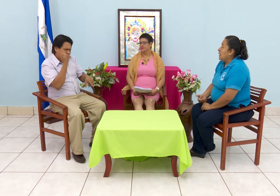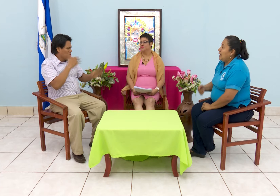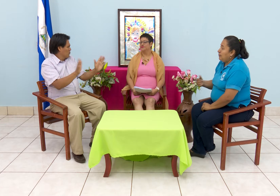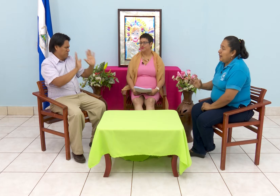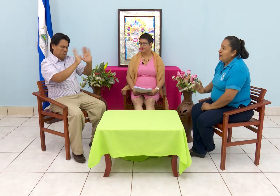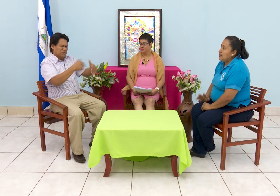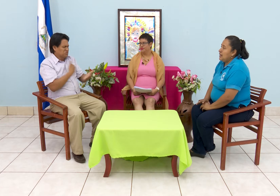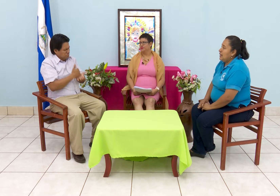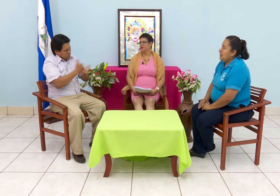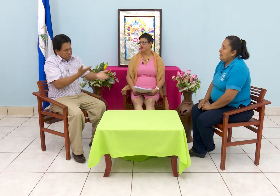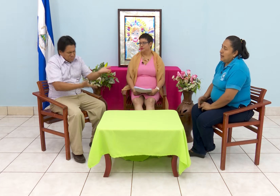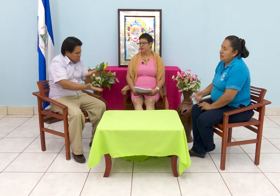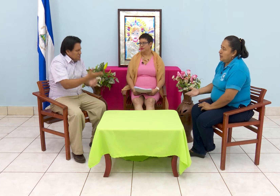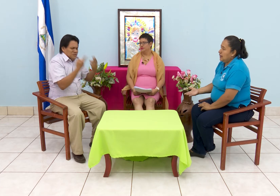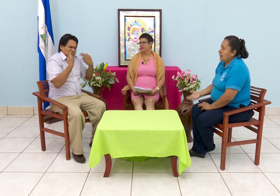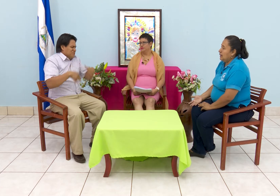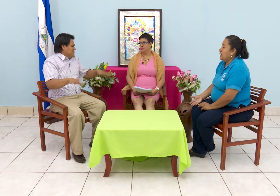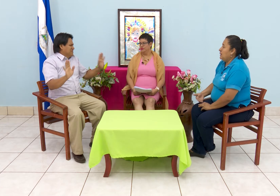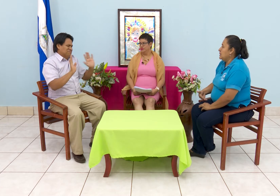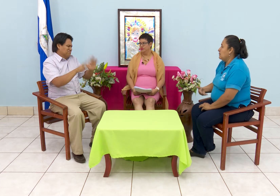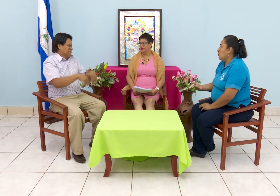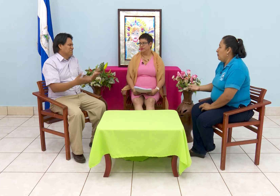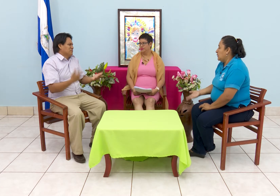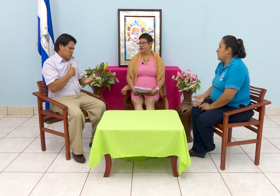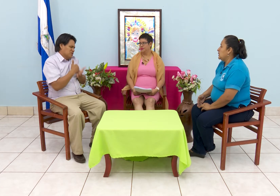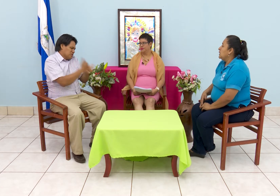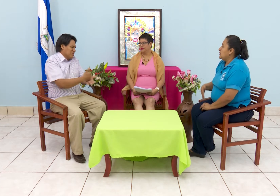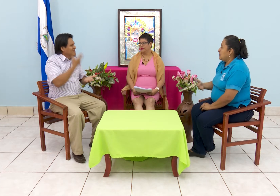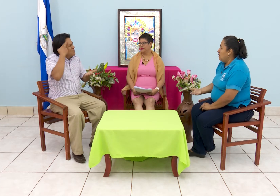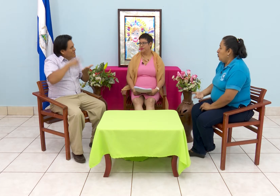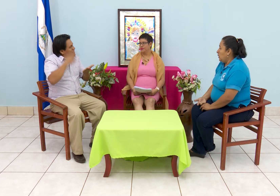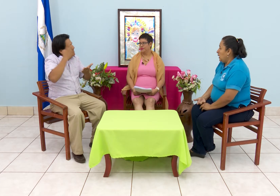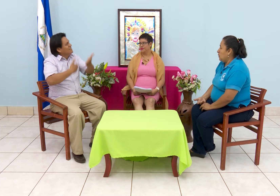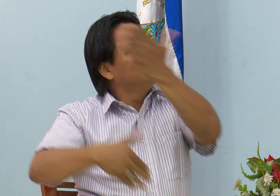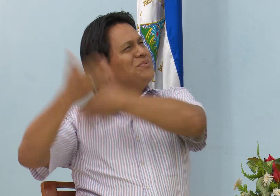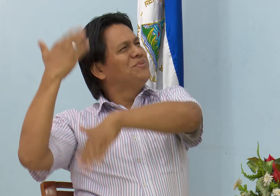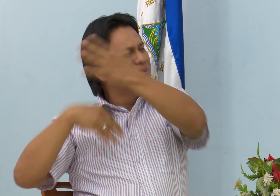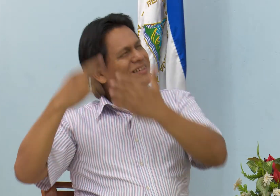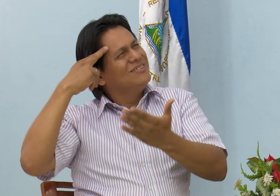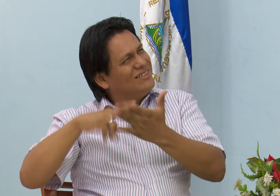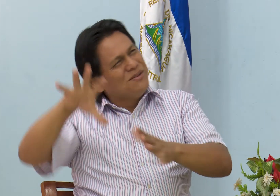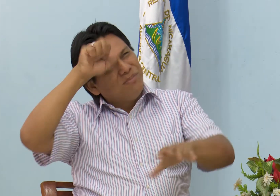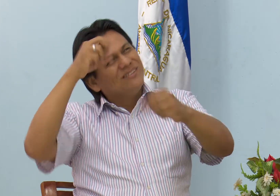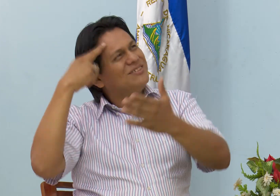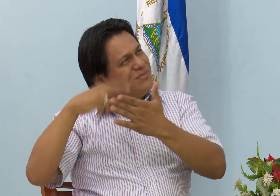La pena a veces es de más tenerla. Debes de saber compartir, saber buscar una solución a un